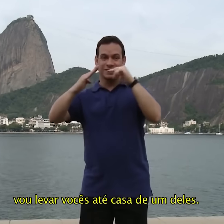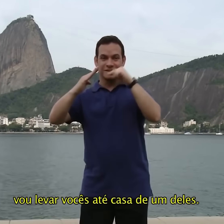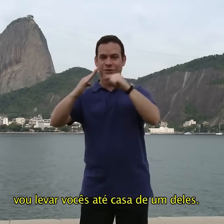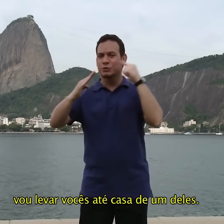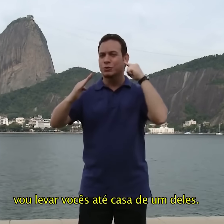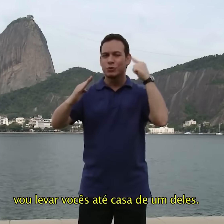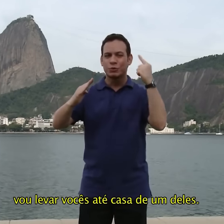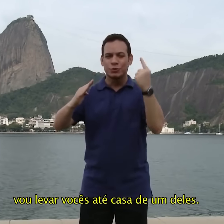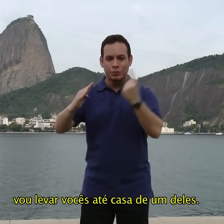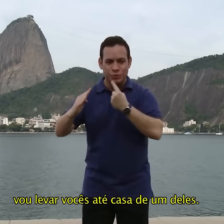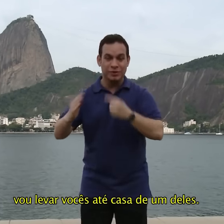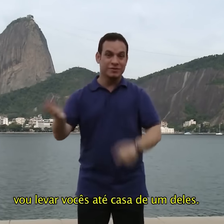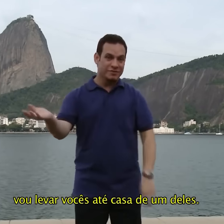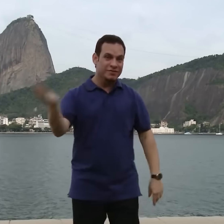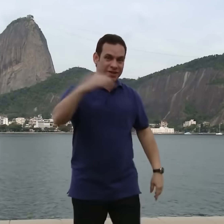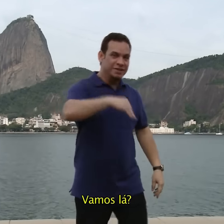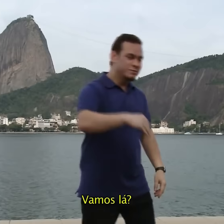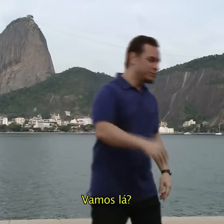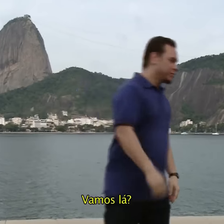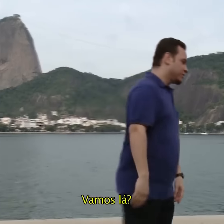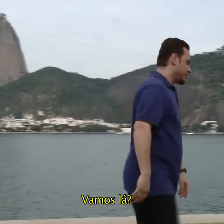de um deles. Vamos lá?